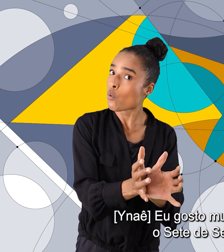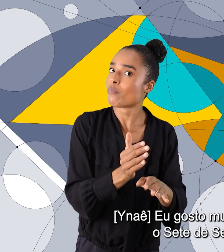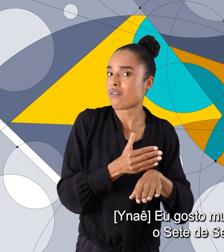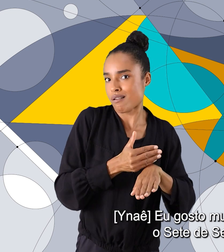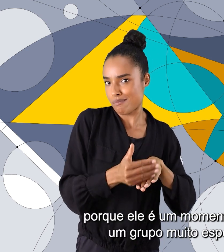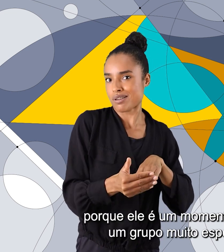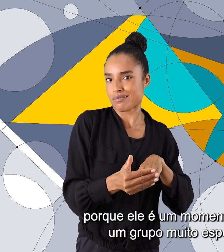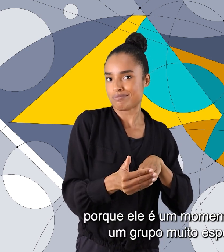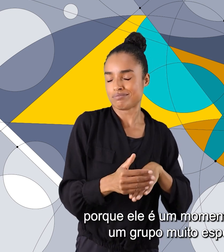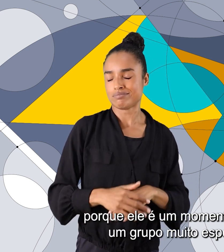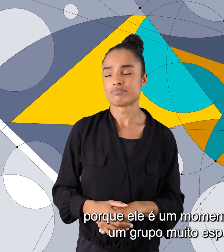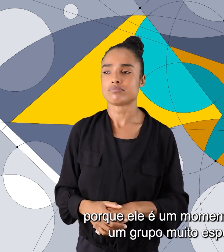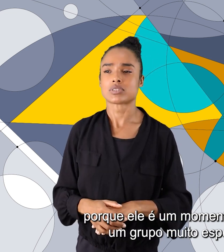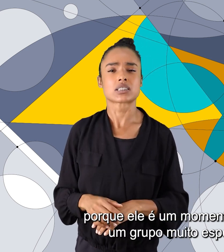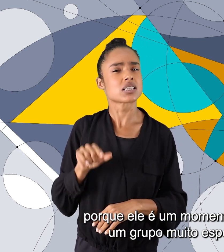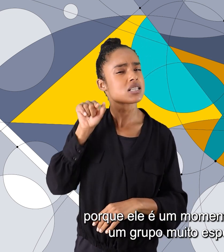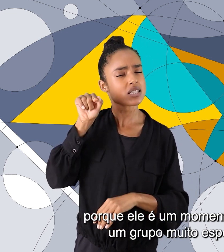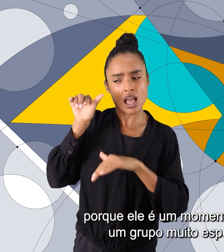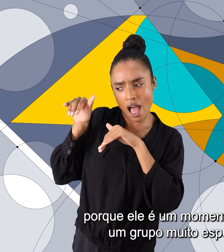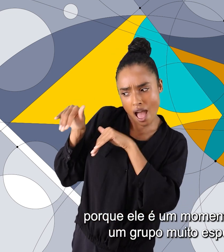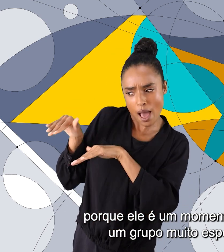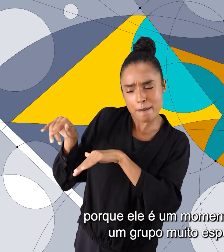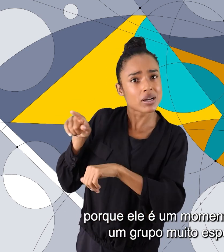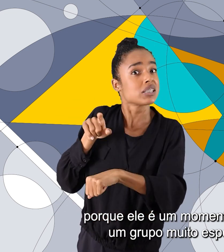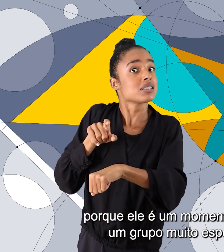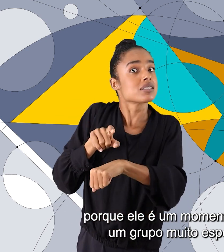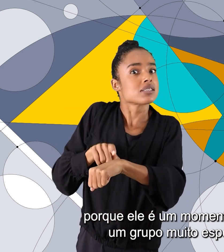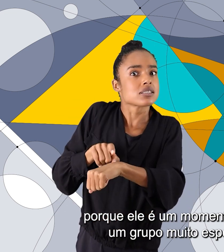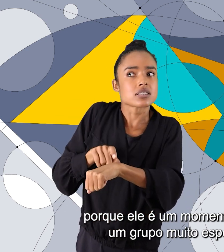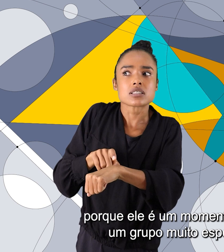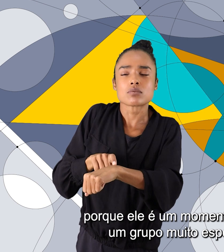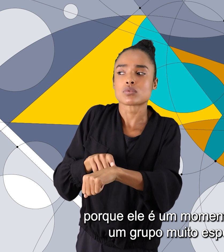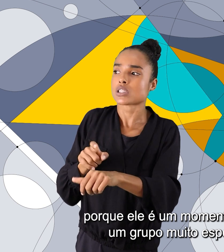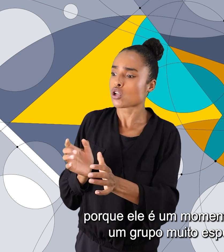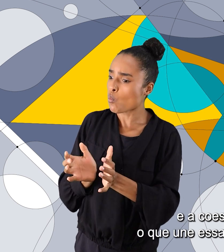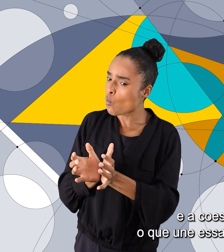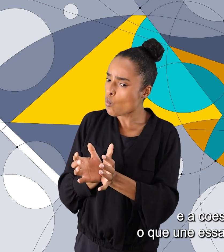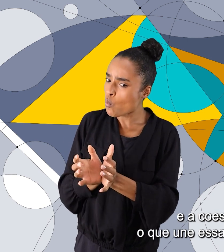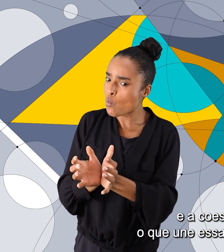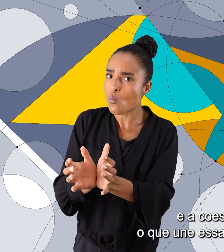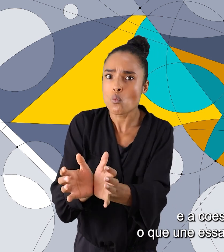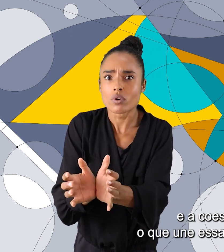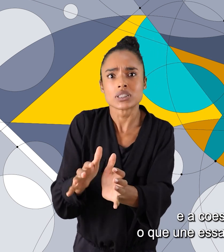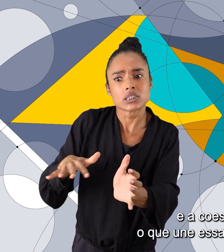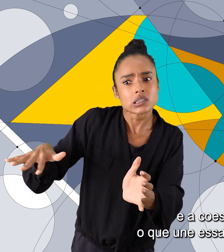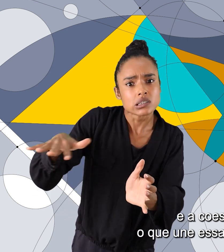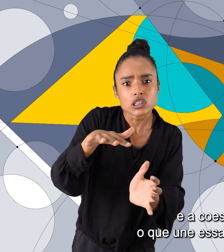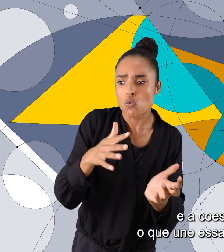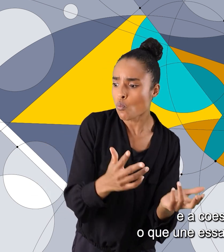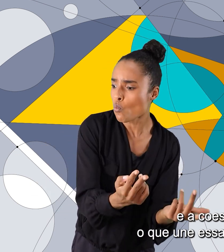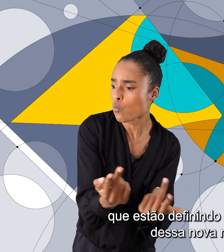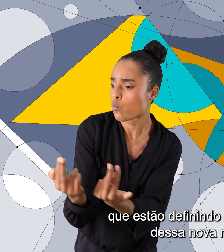7 de setembro, porque ele é um momento em que você tem um grupo muito específico e coeso, e a coesão, o que une